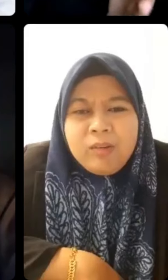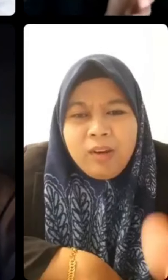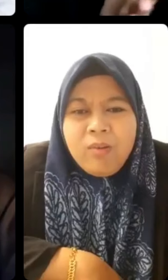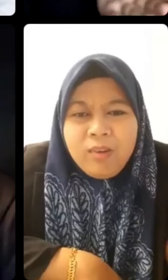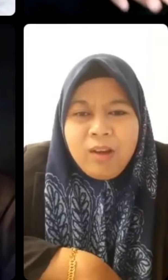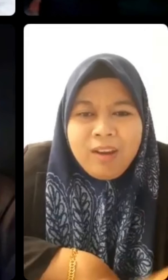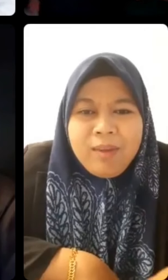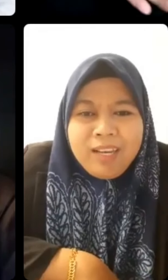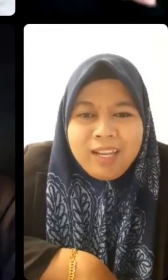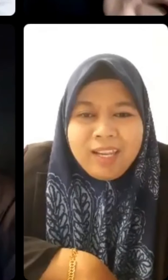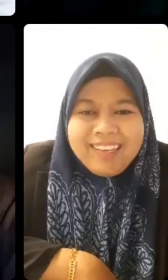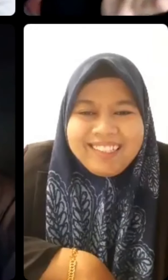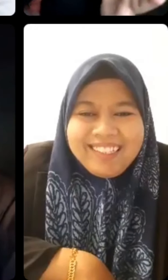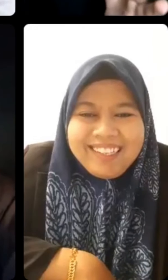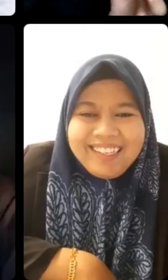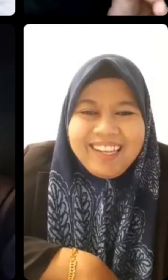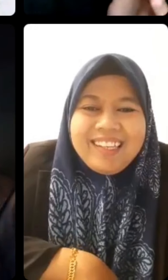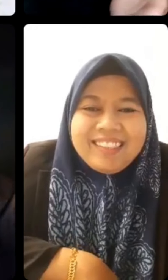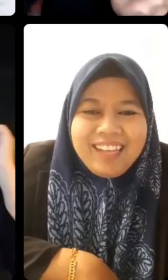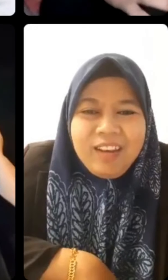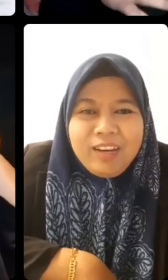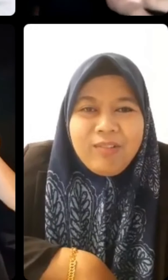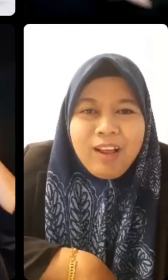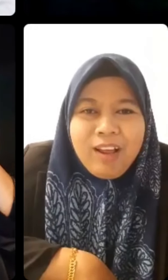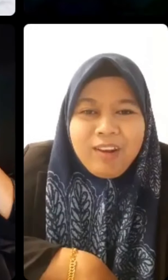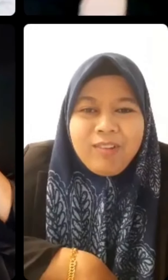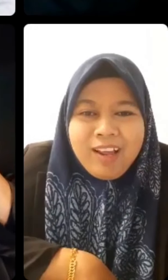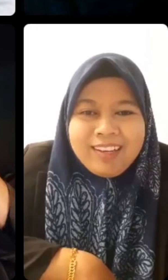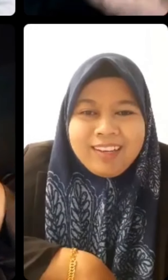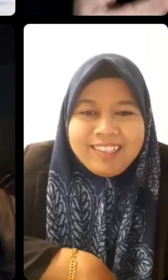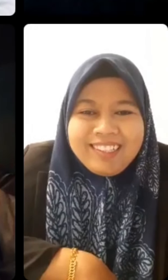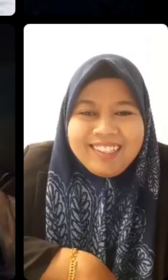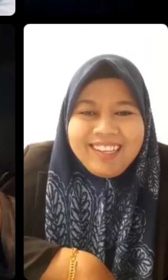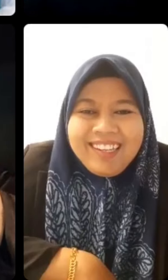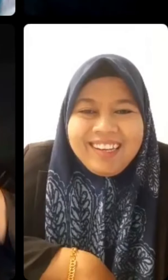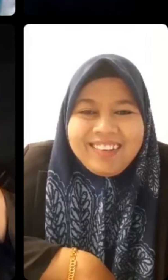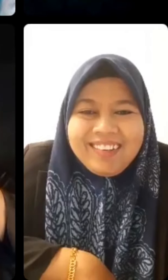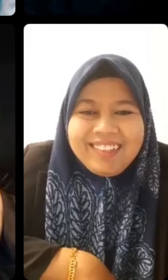saya terpaksa ulang-ulang-ulang balik. Selalu kena ulang-ulang-ulang.